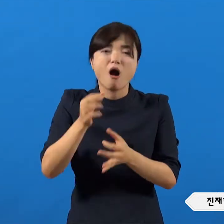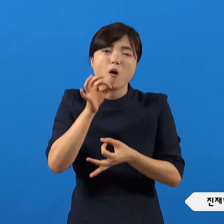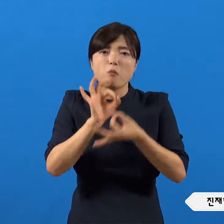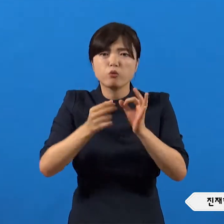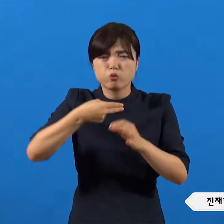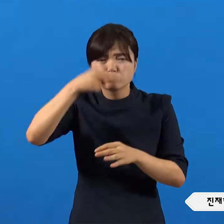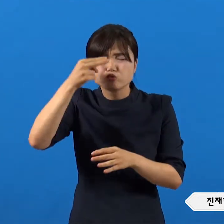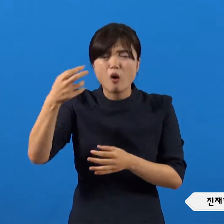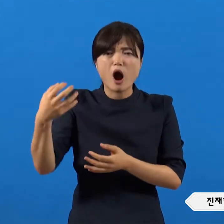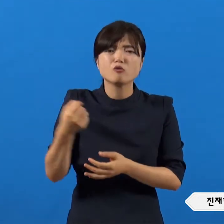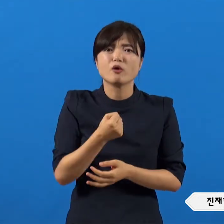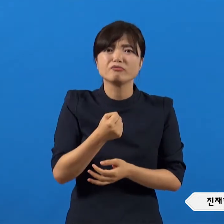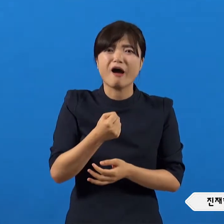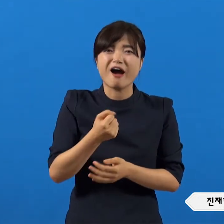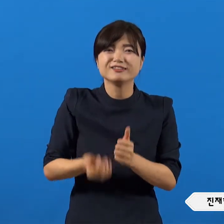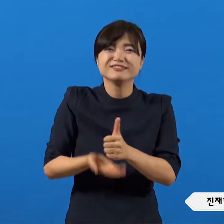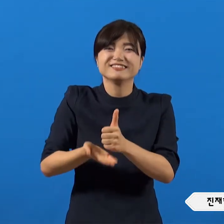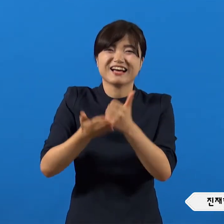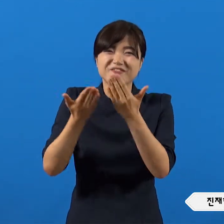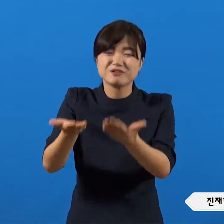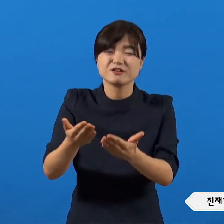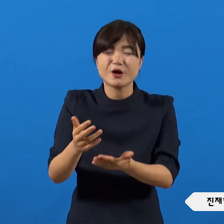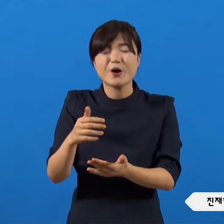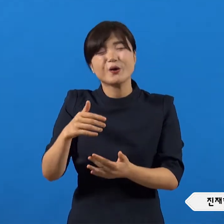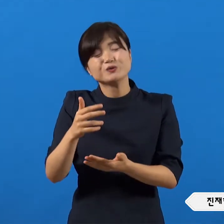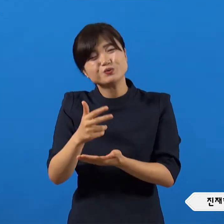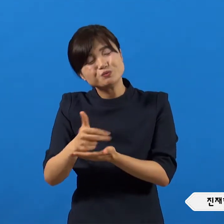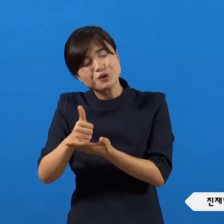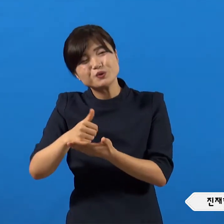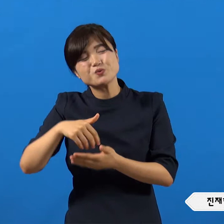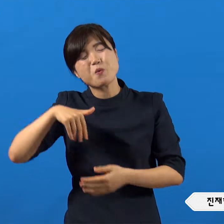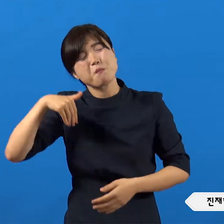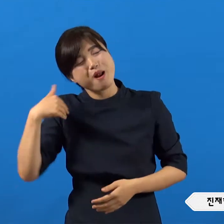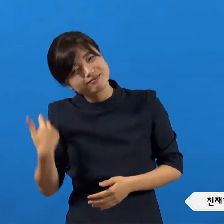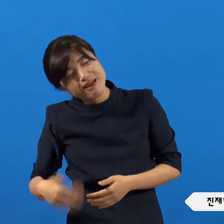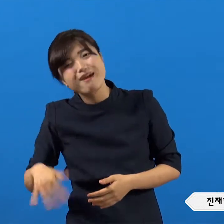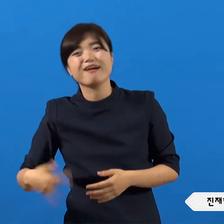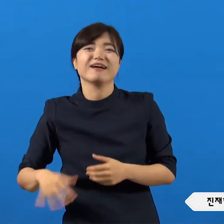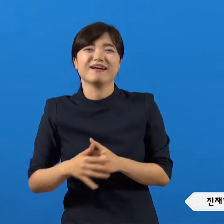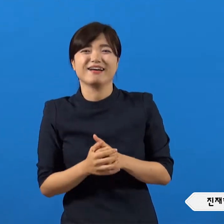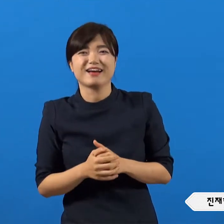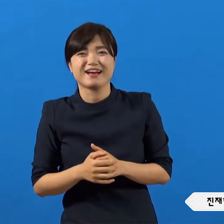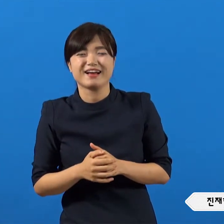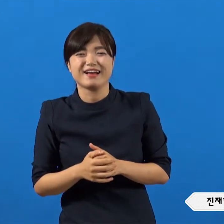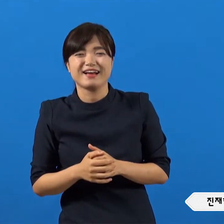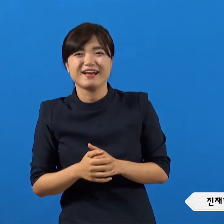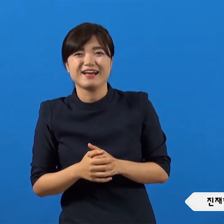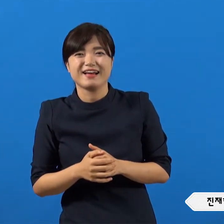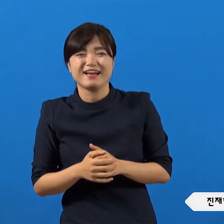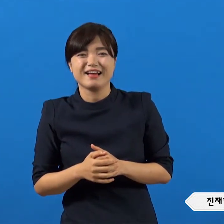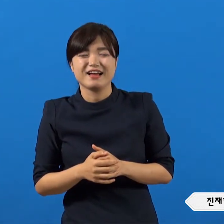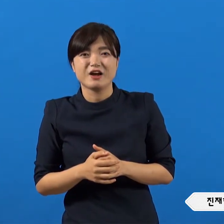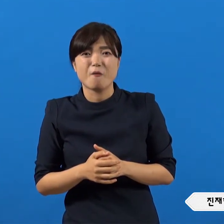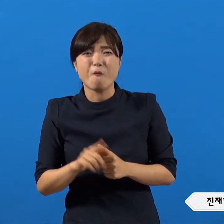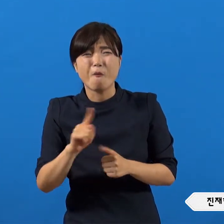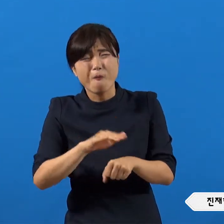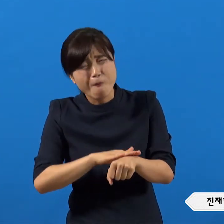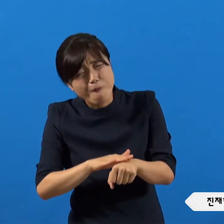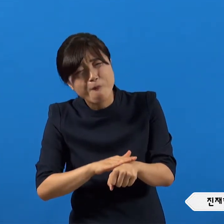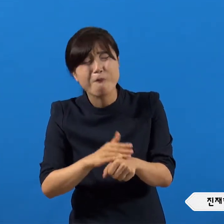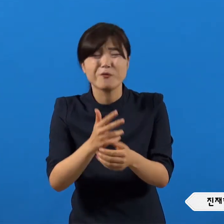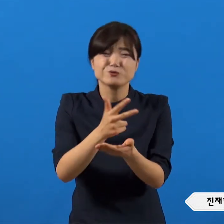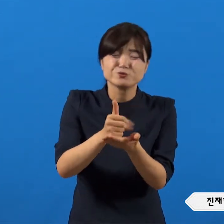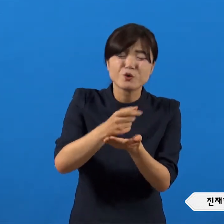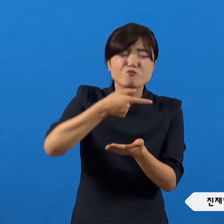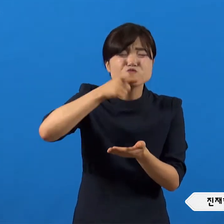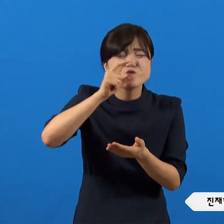저는 주님께서 참 그 센스 오브 휴머가 있으신 것 같아요. 그렇죠? 아니 물을 포도주로